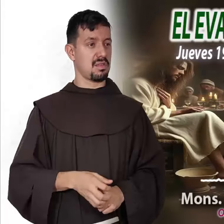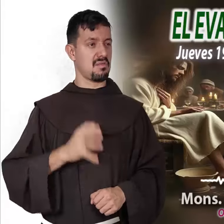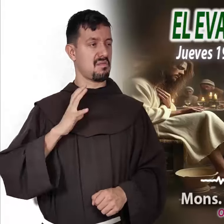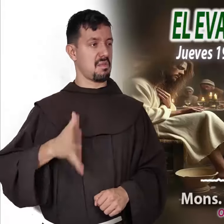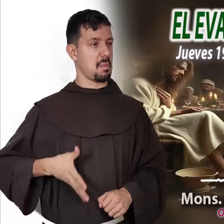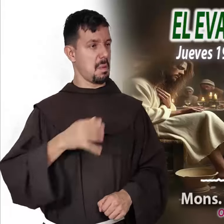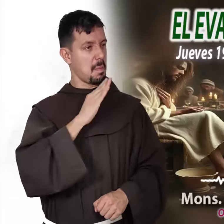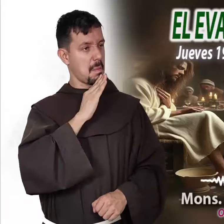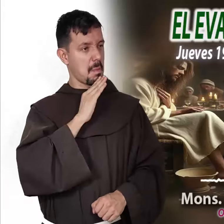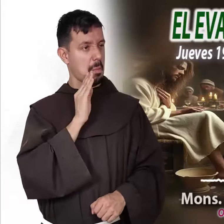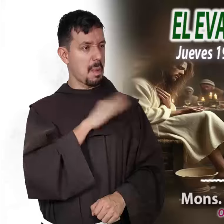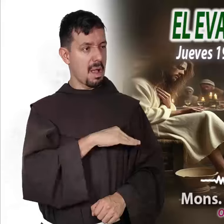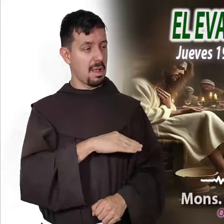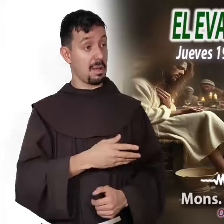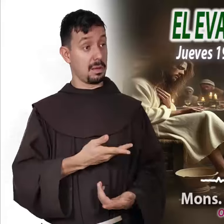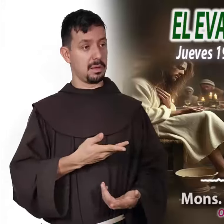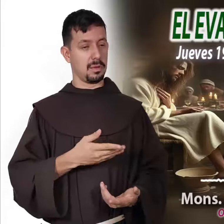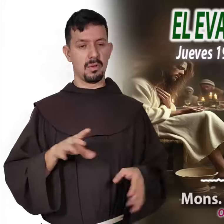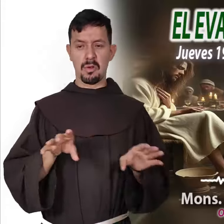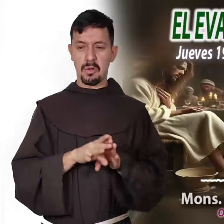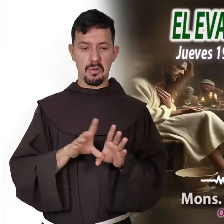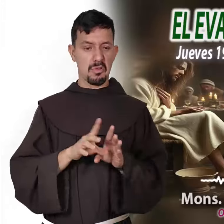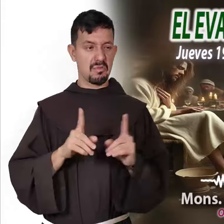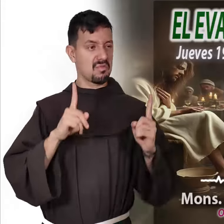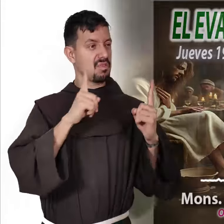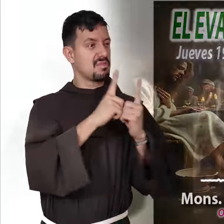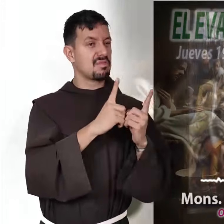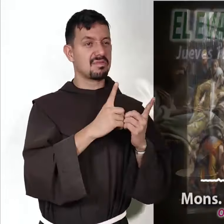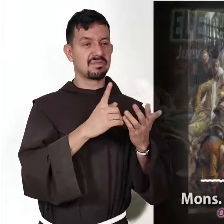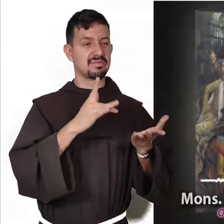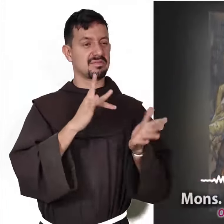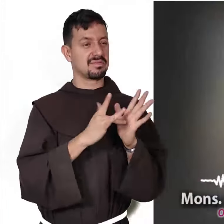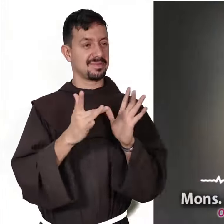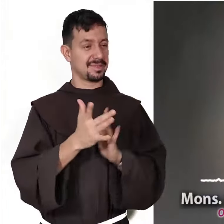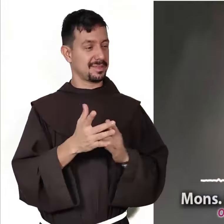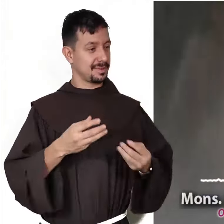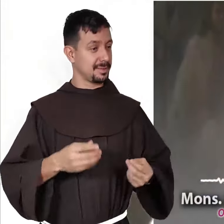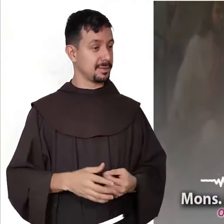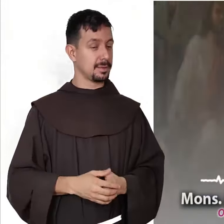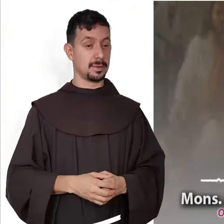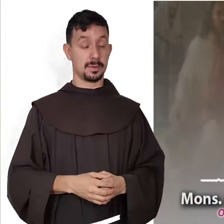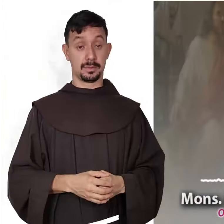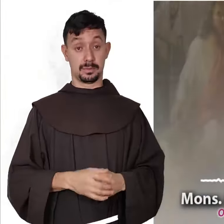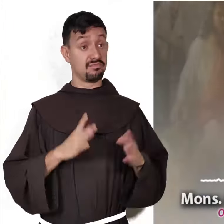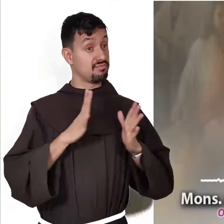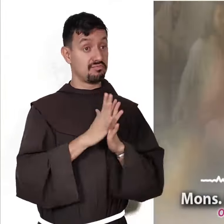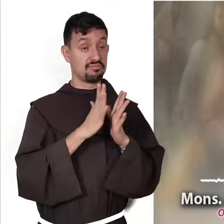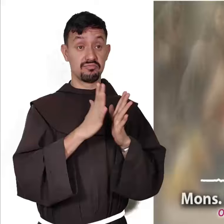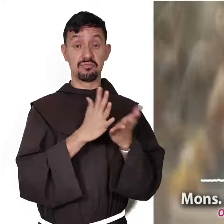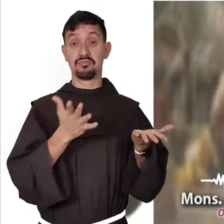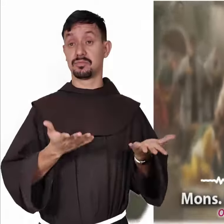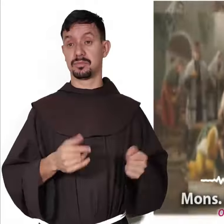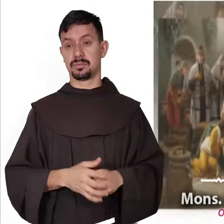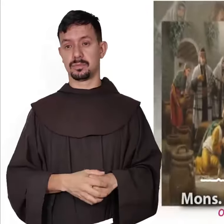mujer pecadora de mala fama se acercara a Jesús y tuviera esas familiaridades que ni el dueño